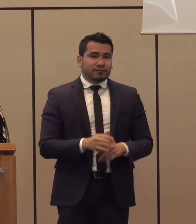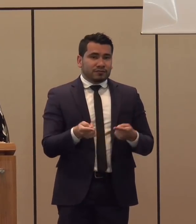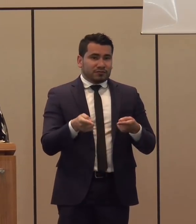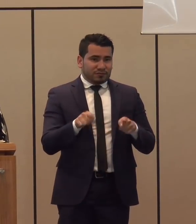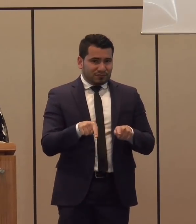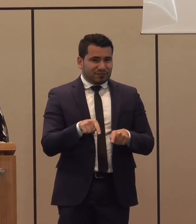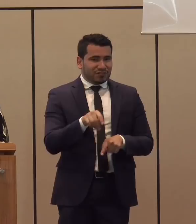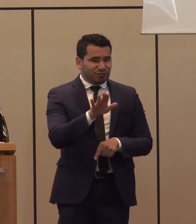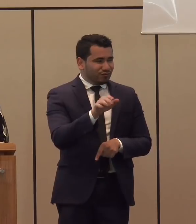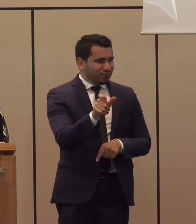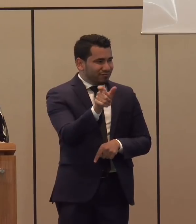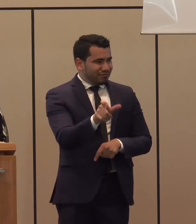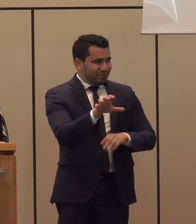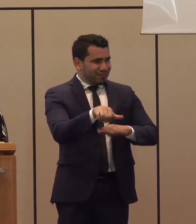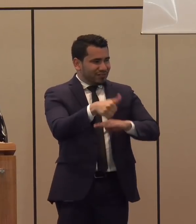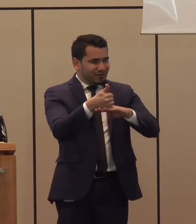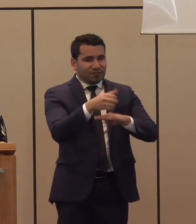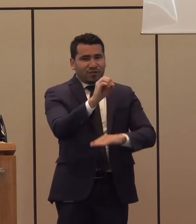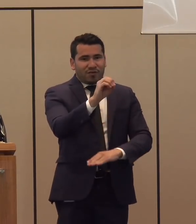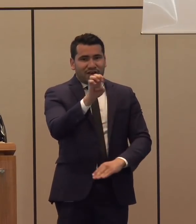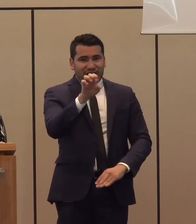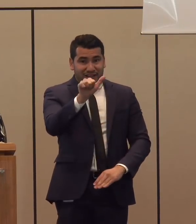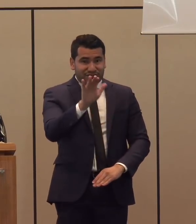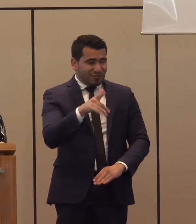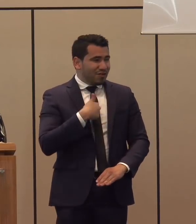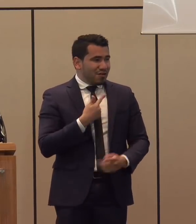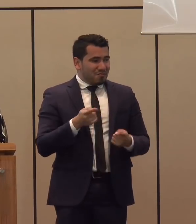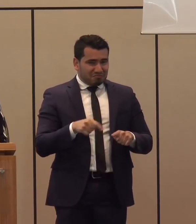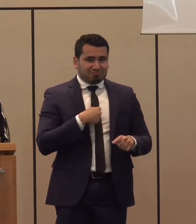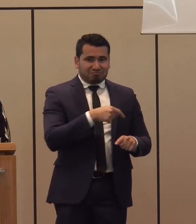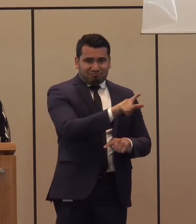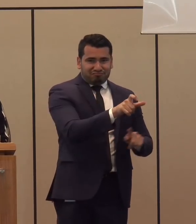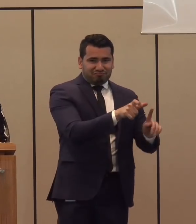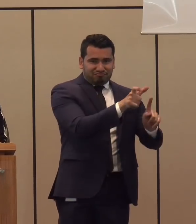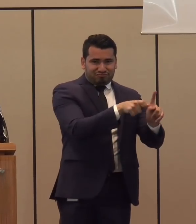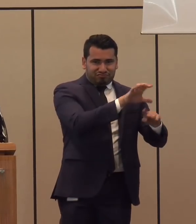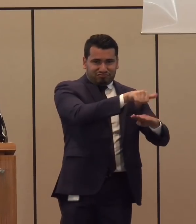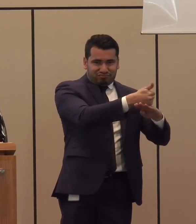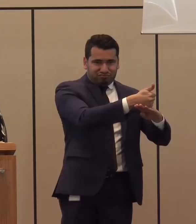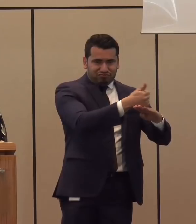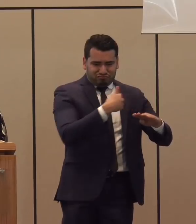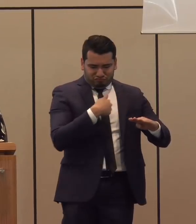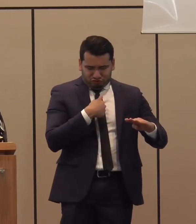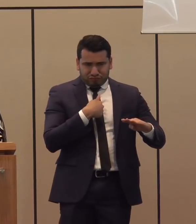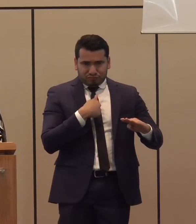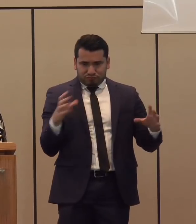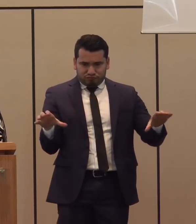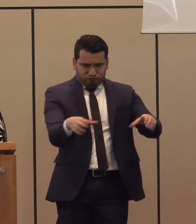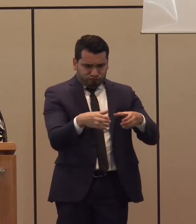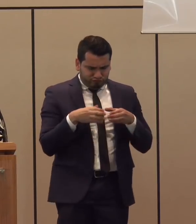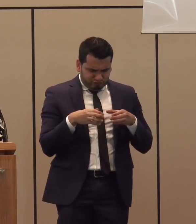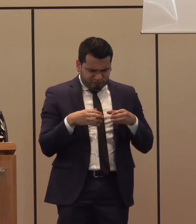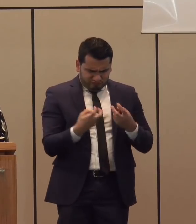de activos y está el director de la policía el coronel barreiro y yo pues con el equipo del ministerio y estamos haciendo una tarea